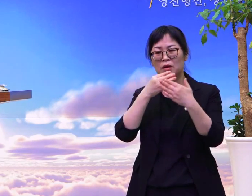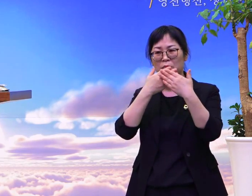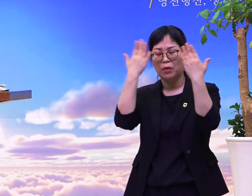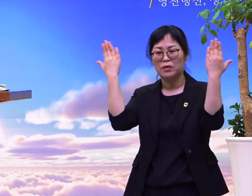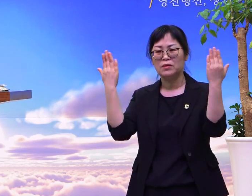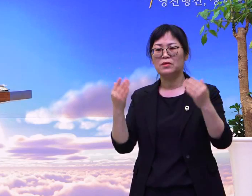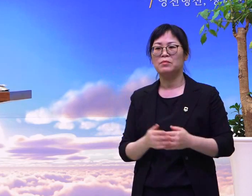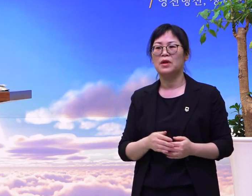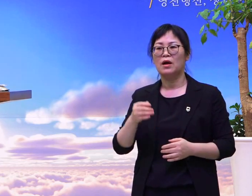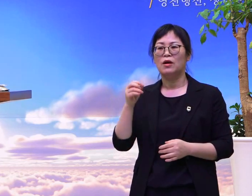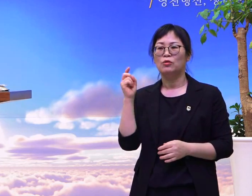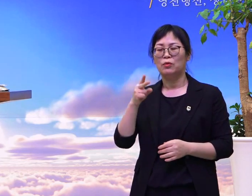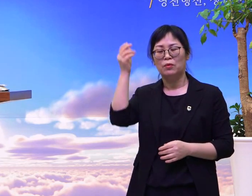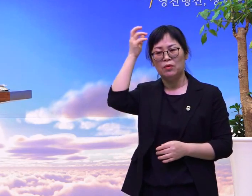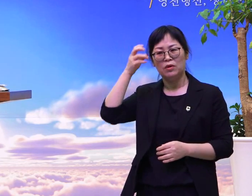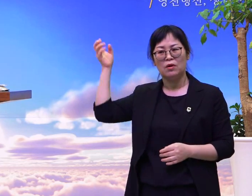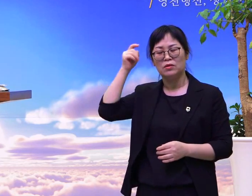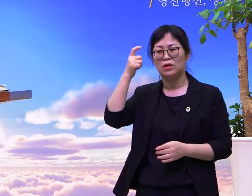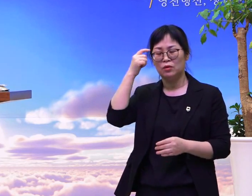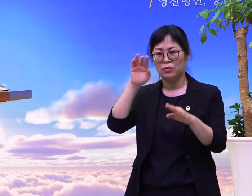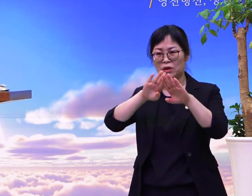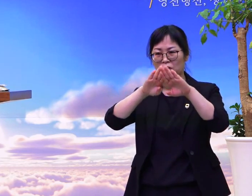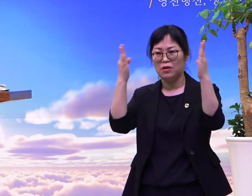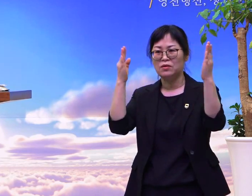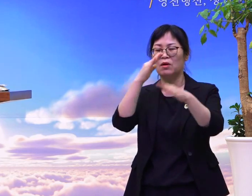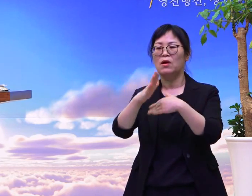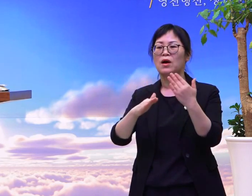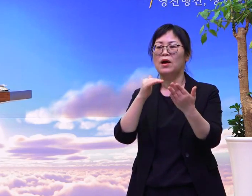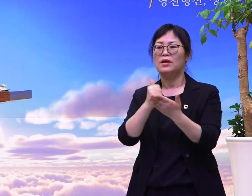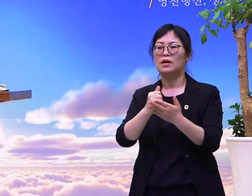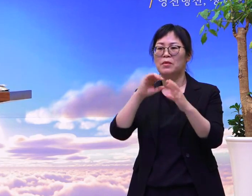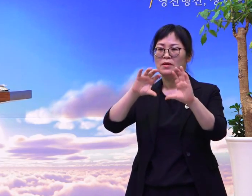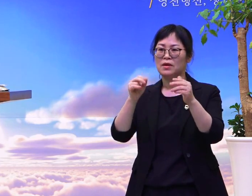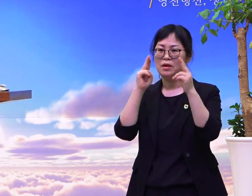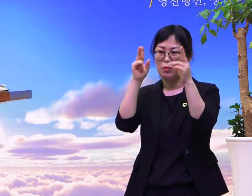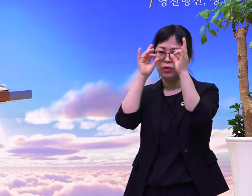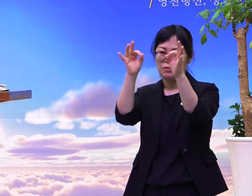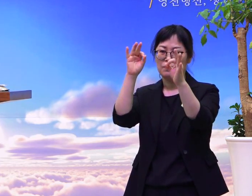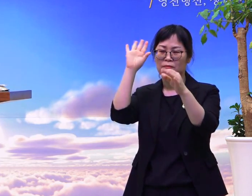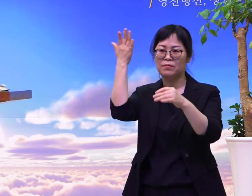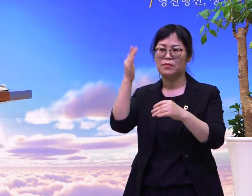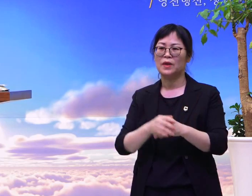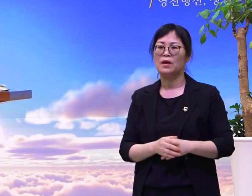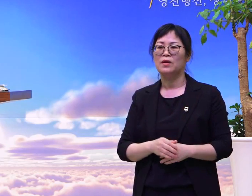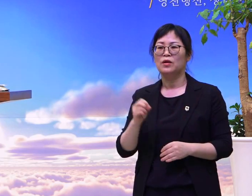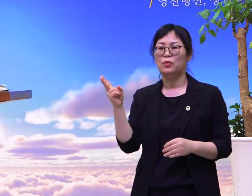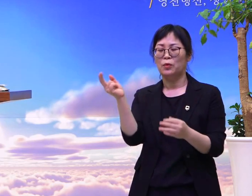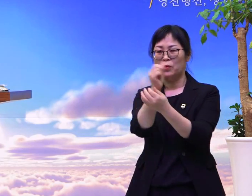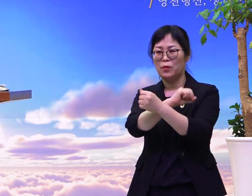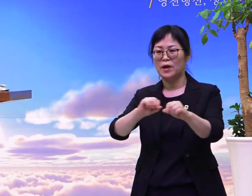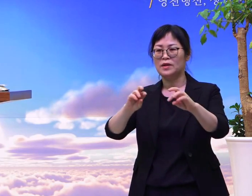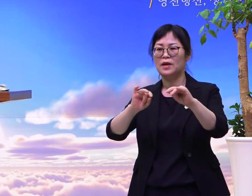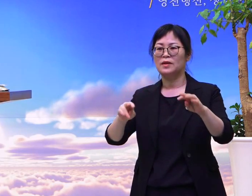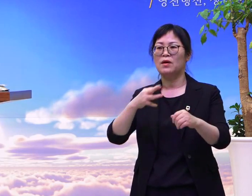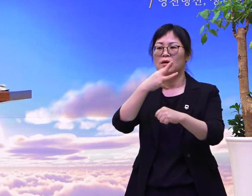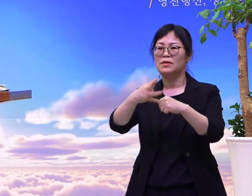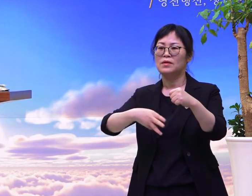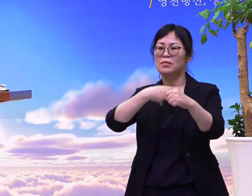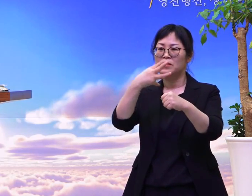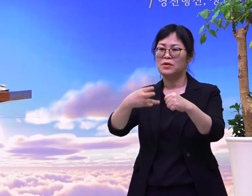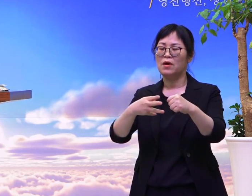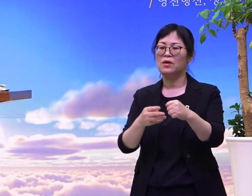그의 영적인 눈도 열려서 하나님의 세계를 보게 됐습니다. 그리고 아라비아 광야에 가서 3년의 시간들을